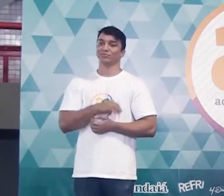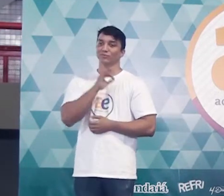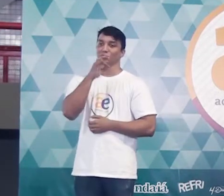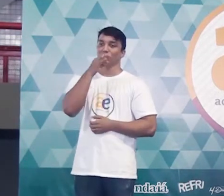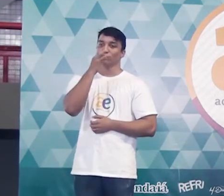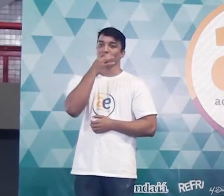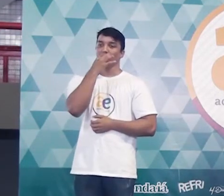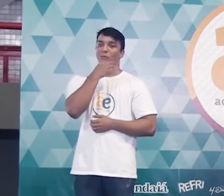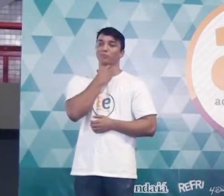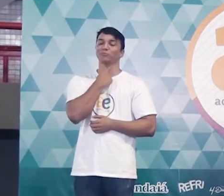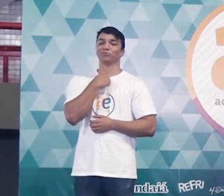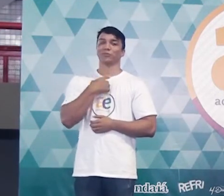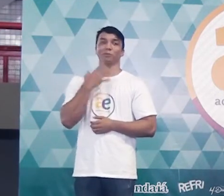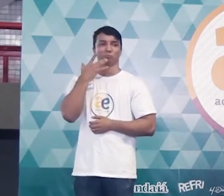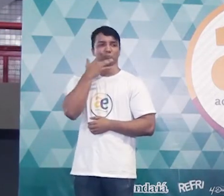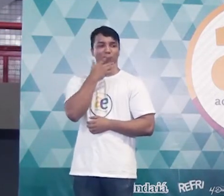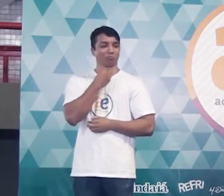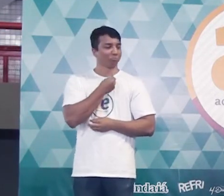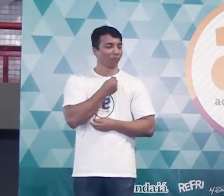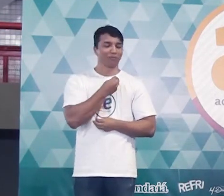É gostoso. Sim, continuando aqui.